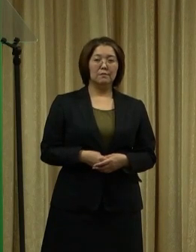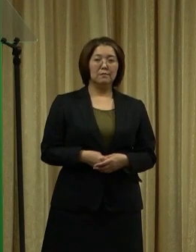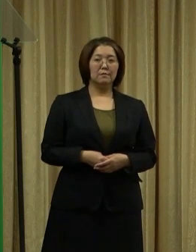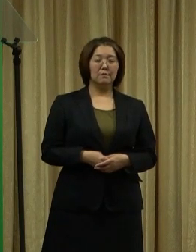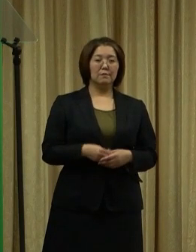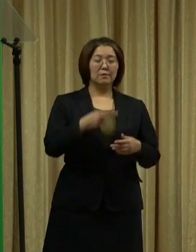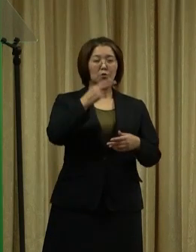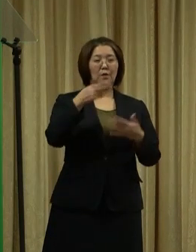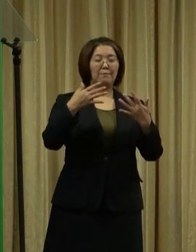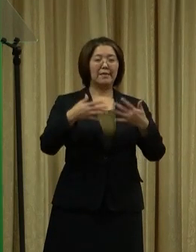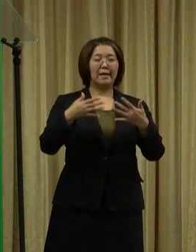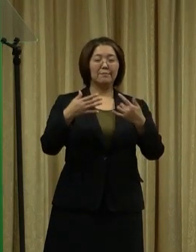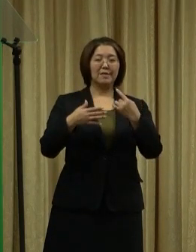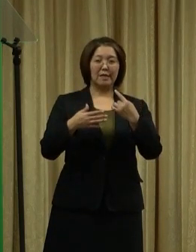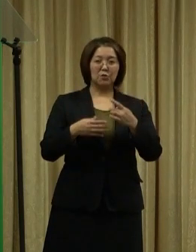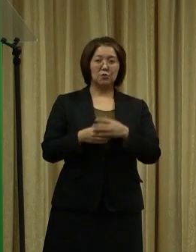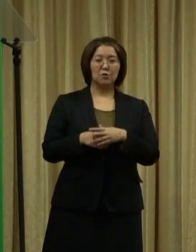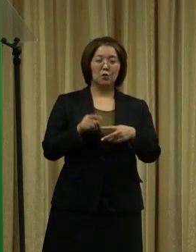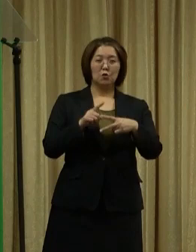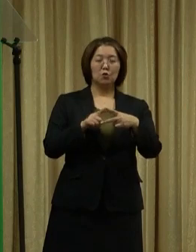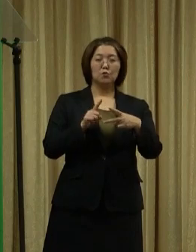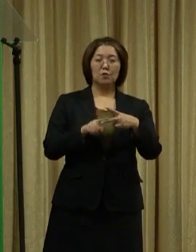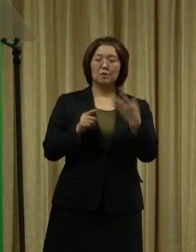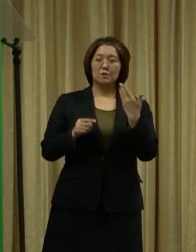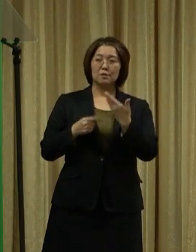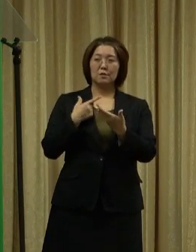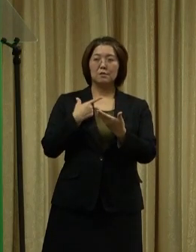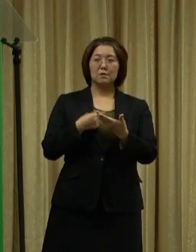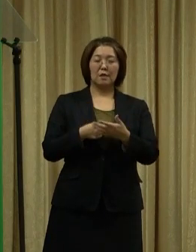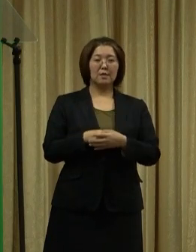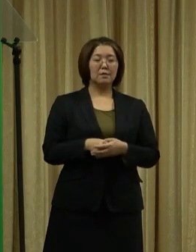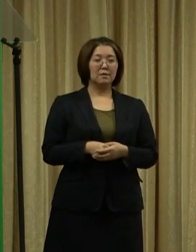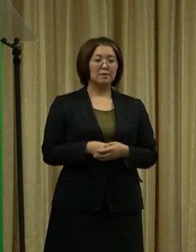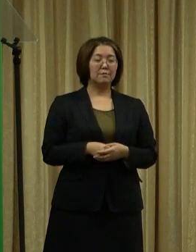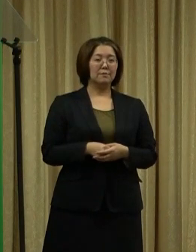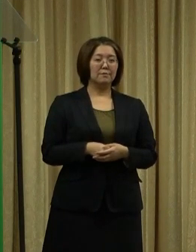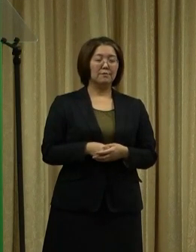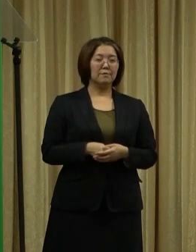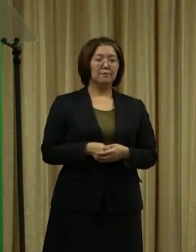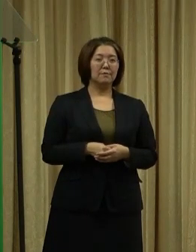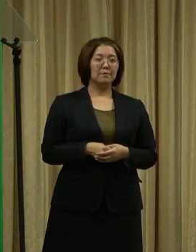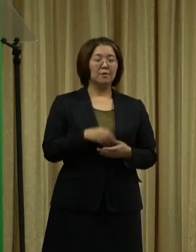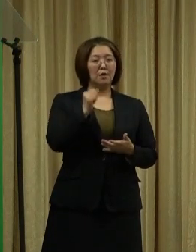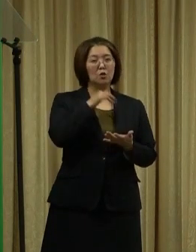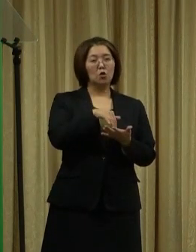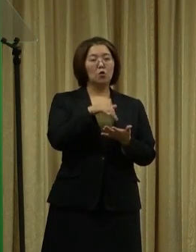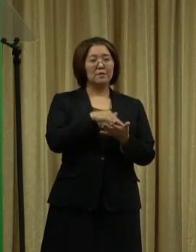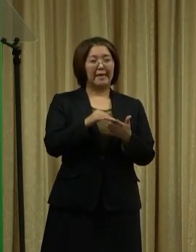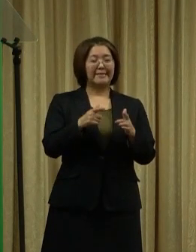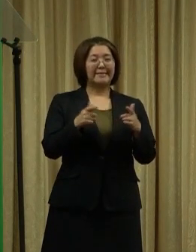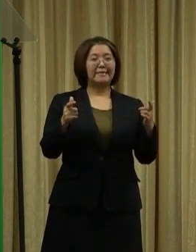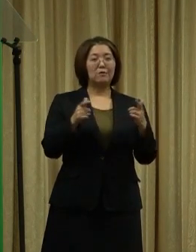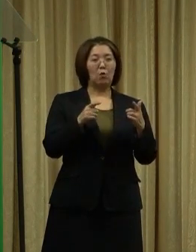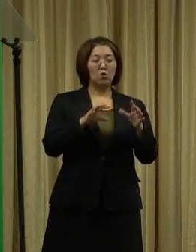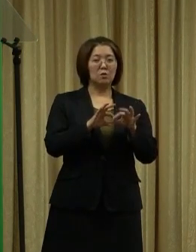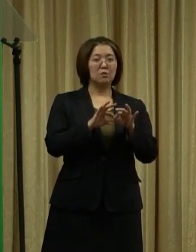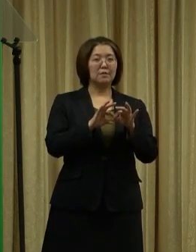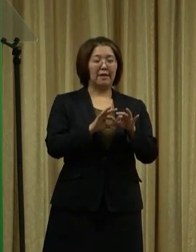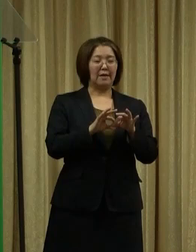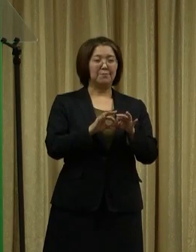台湾テレビの日高です。2点だけ質問させてください。先ほどもあったんですけど、この予算規模のお話なんです